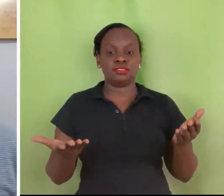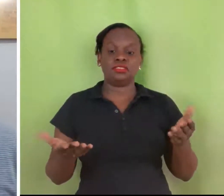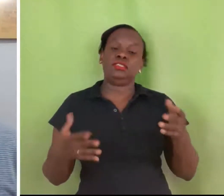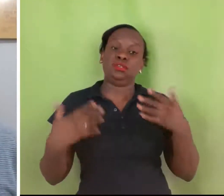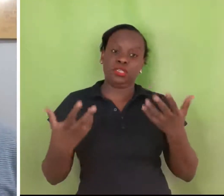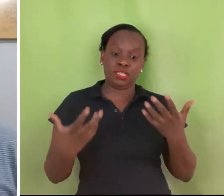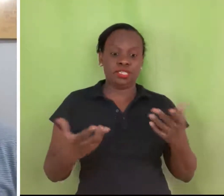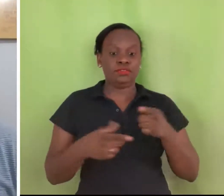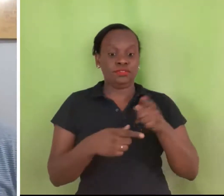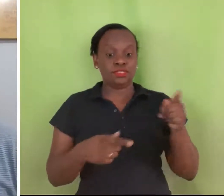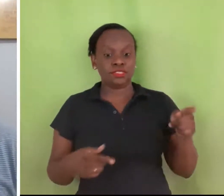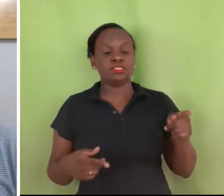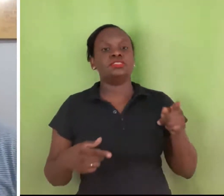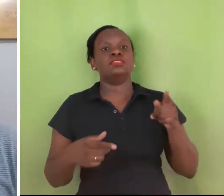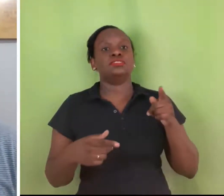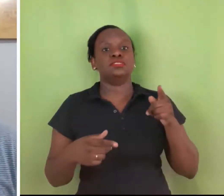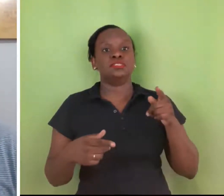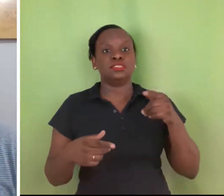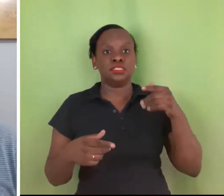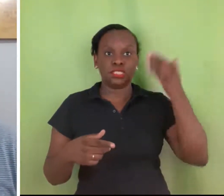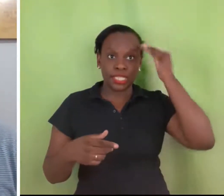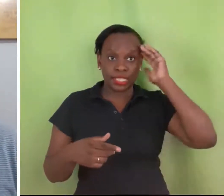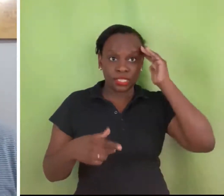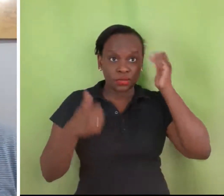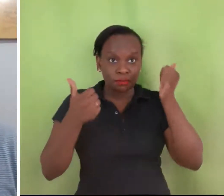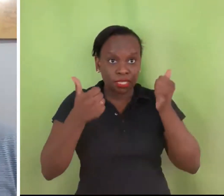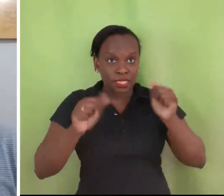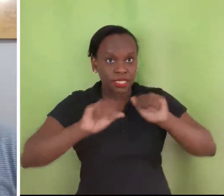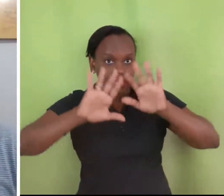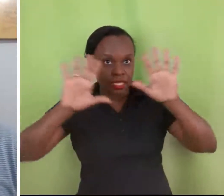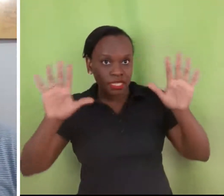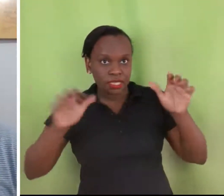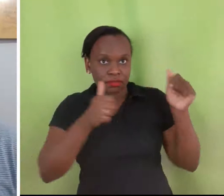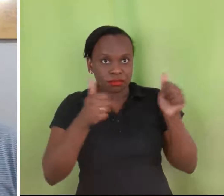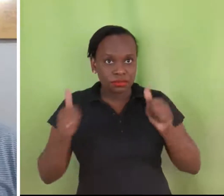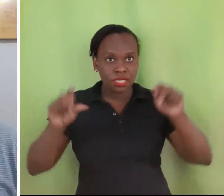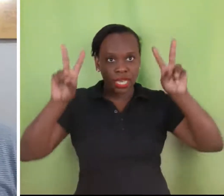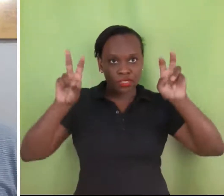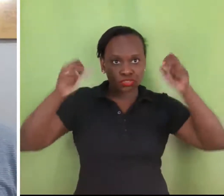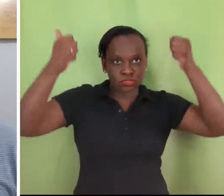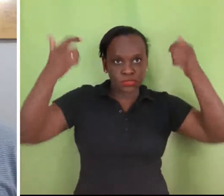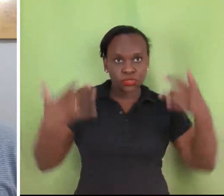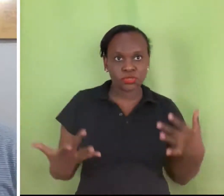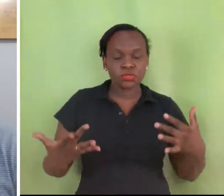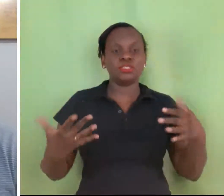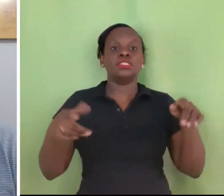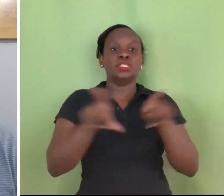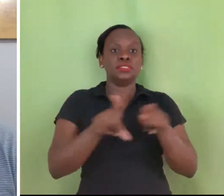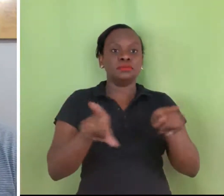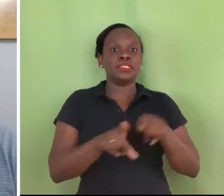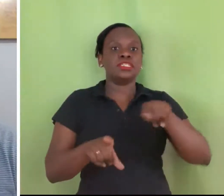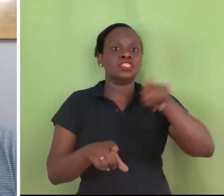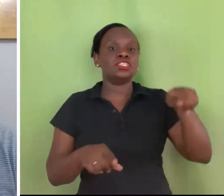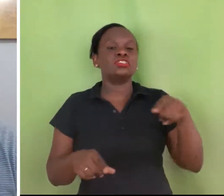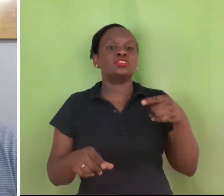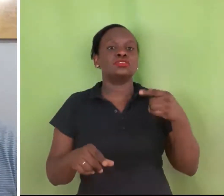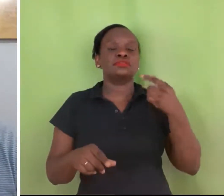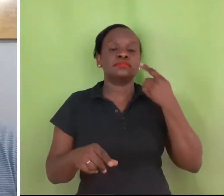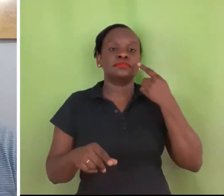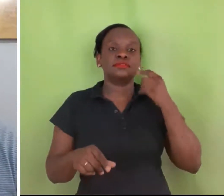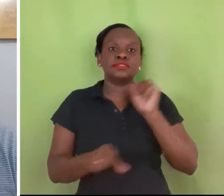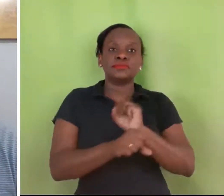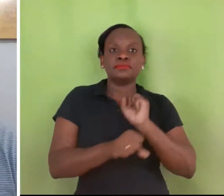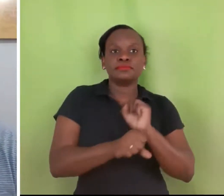Espero aí, né, que vocês tenham compreendido, tá, esse assunto, e a gente fica então,